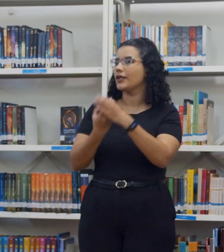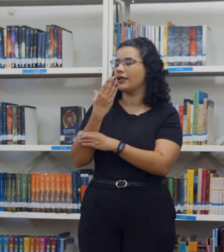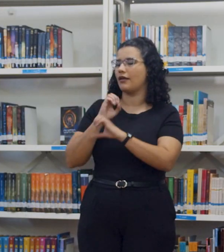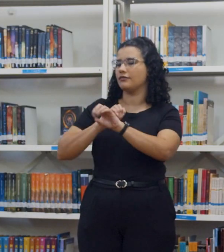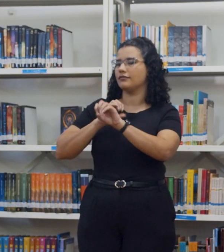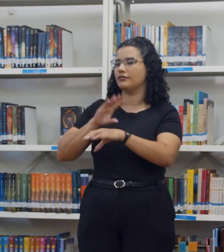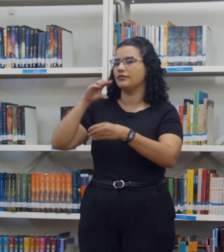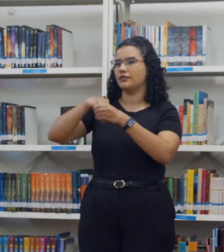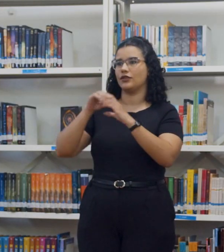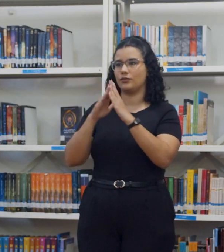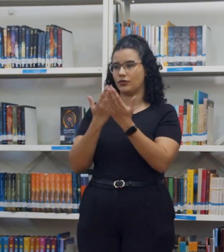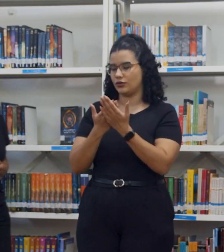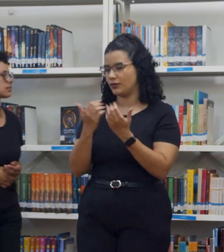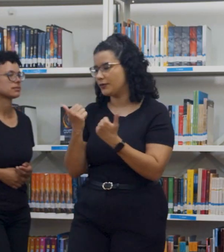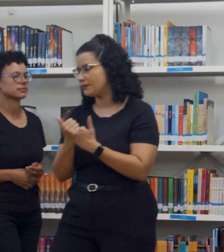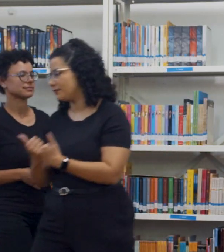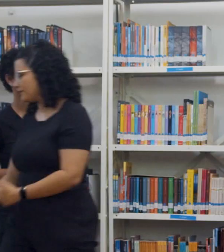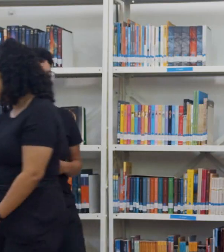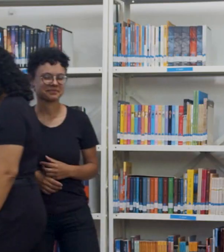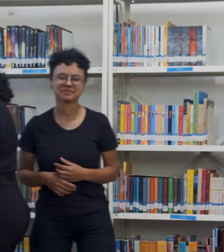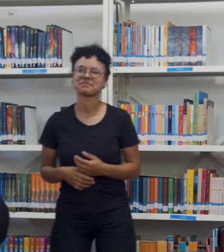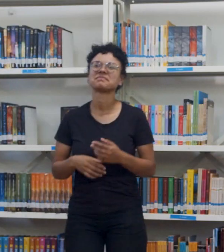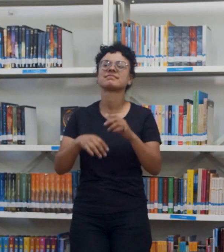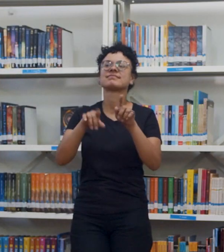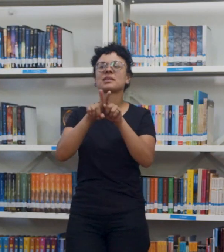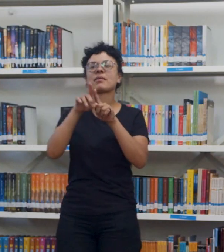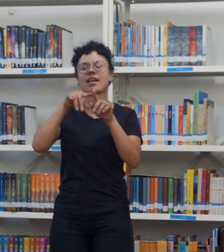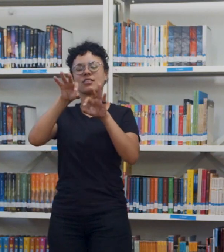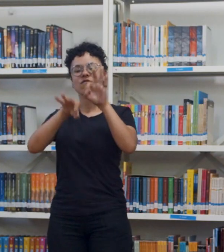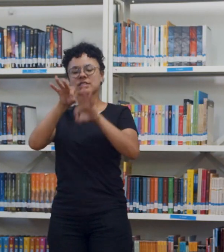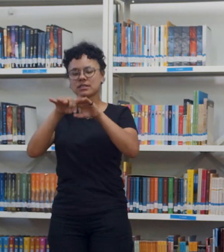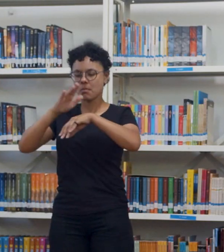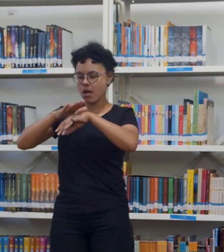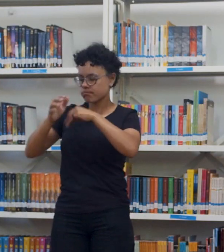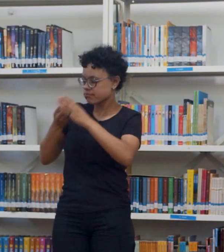sala de aula, como as oficinas de fazer o ser maker